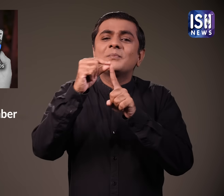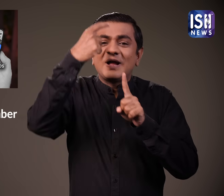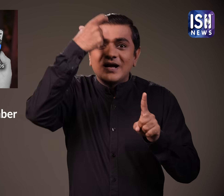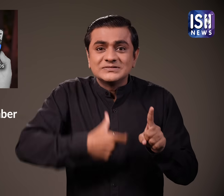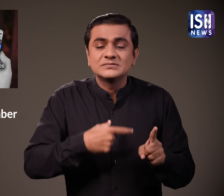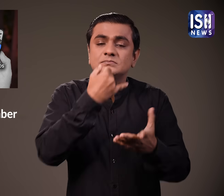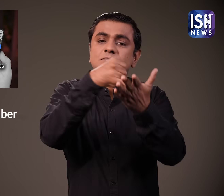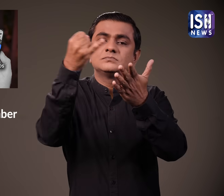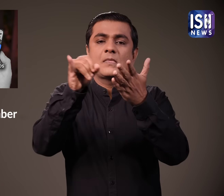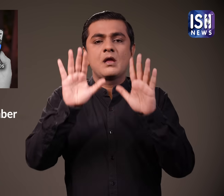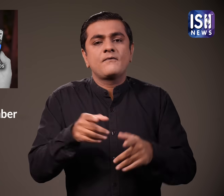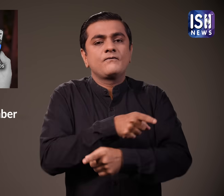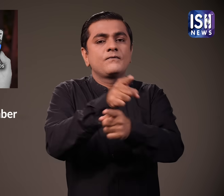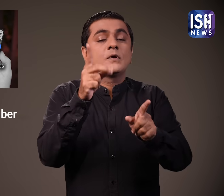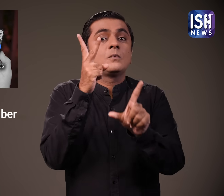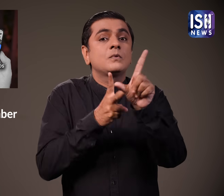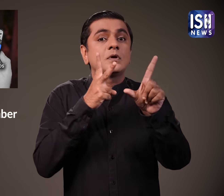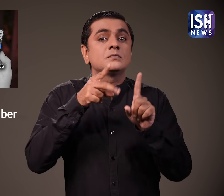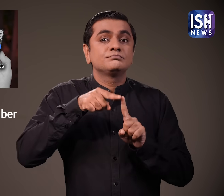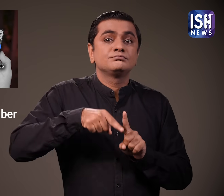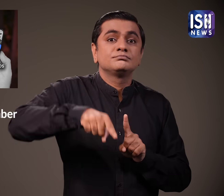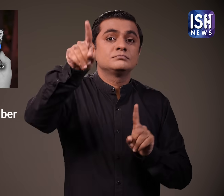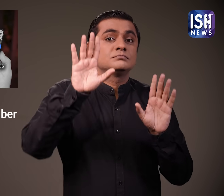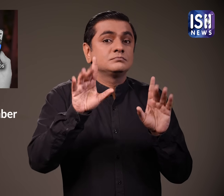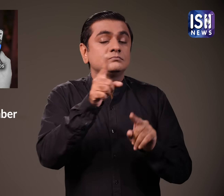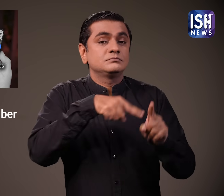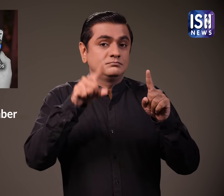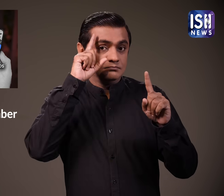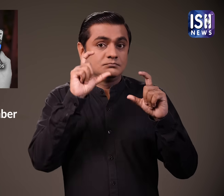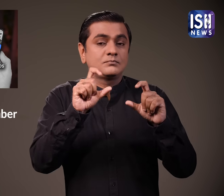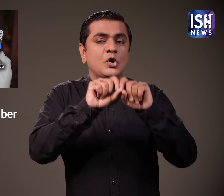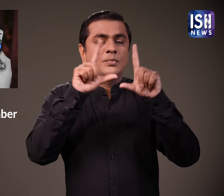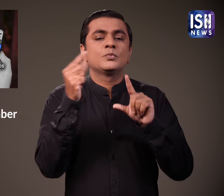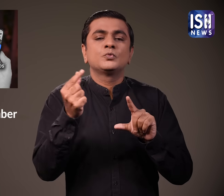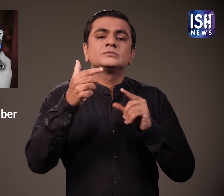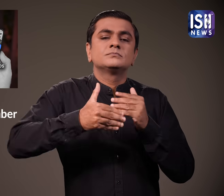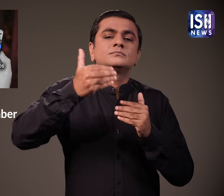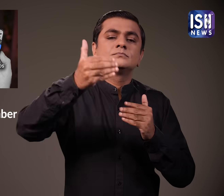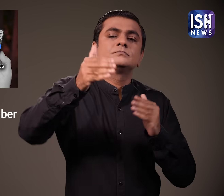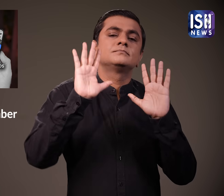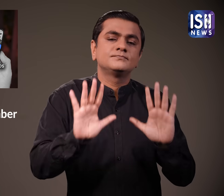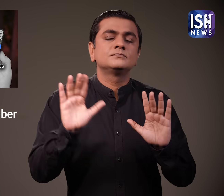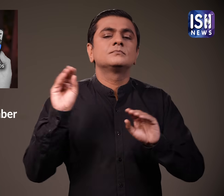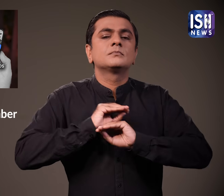और आप अपने पुराने अकाउंट डिलीट होने से रोकने के लिए उनका उप्योग करना जारी रखेंगे